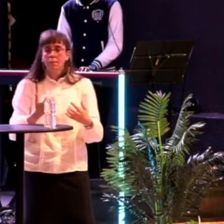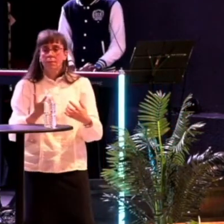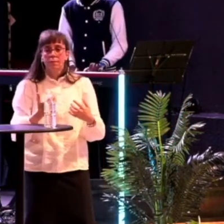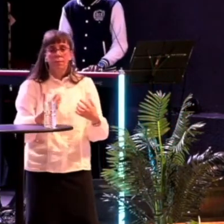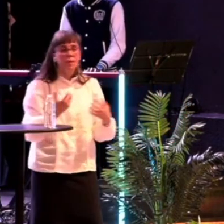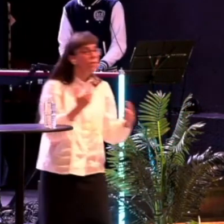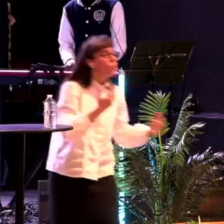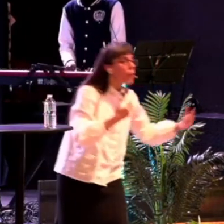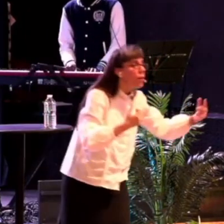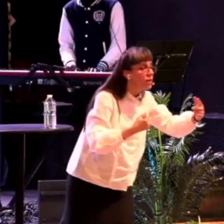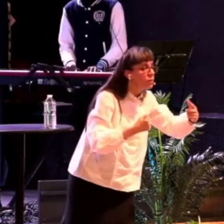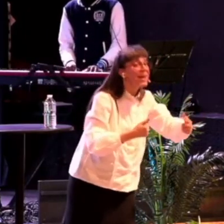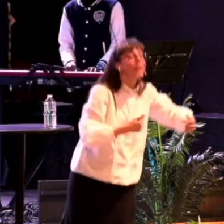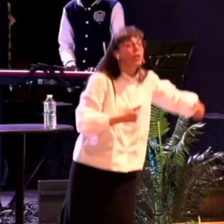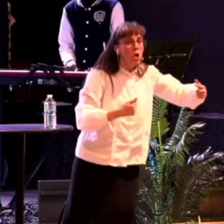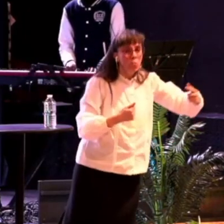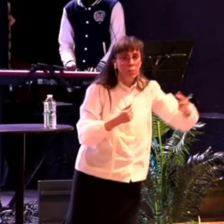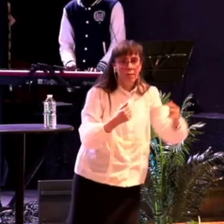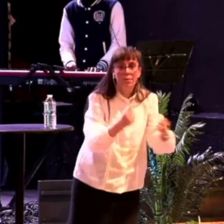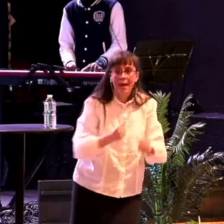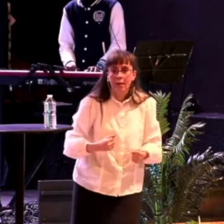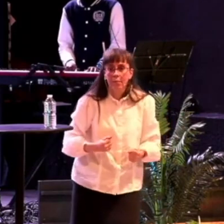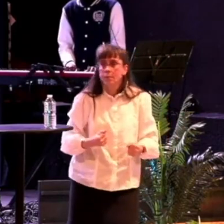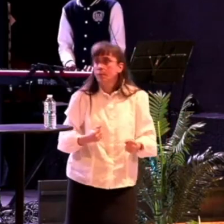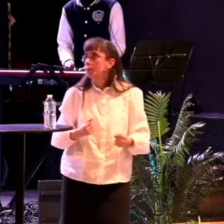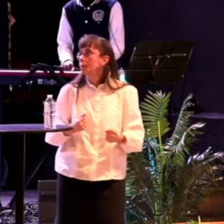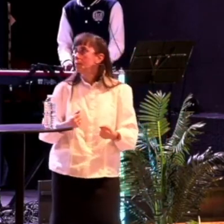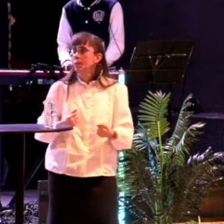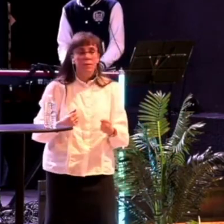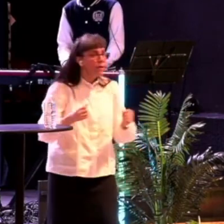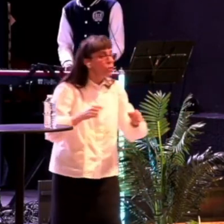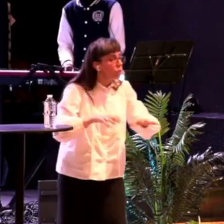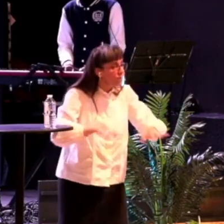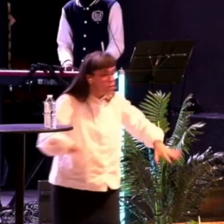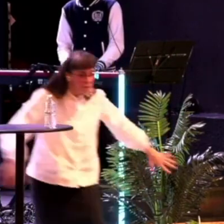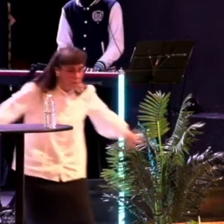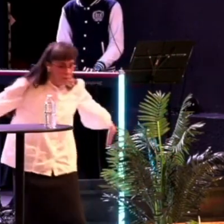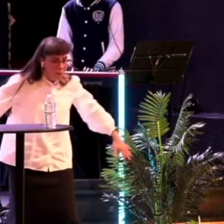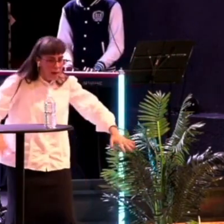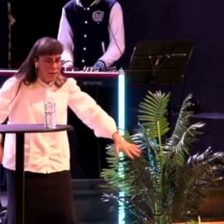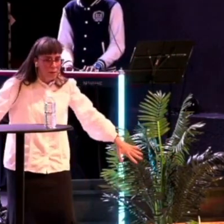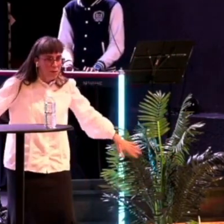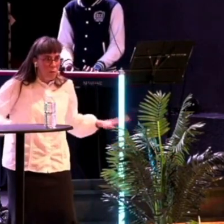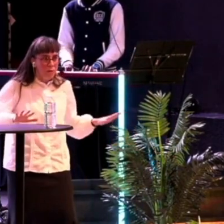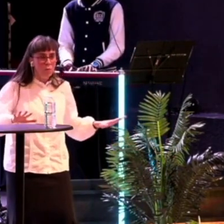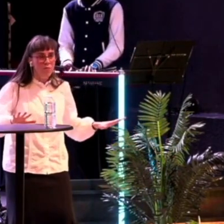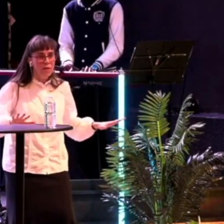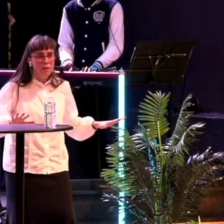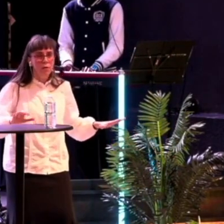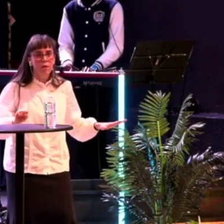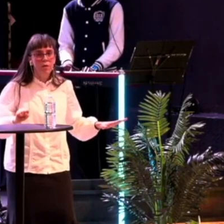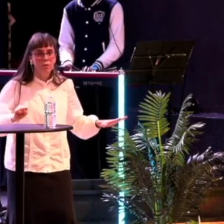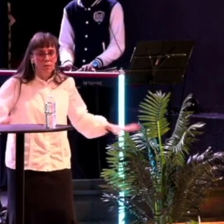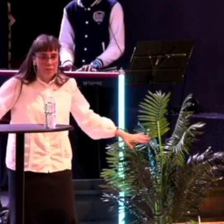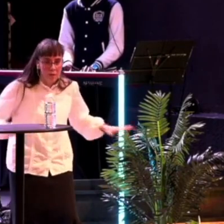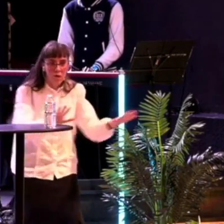avaient connu cette révélation, où Satan aurait dit arrêtez, laissez-le, personne ne le touche, personne ne touche